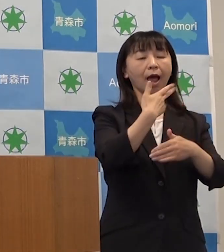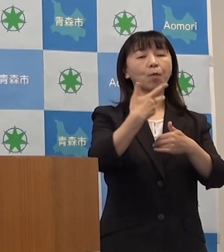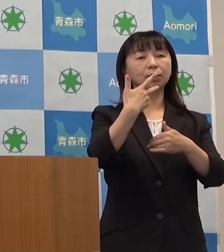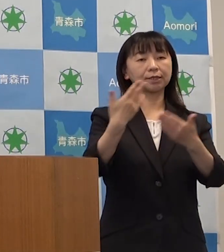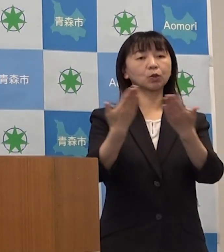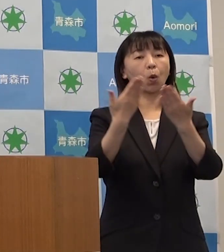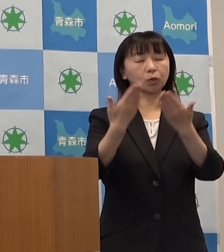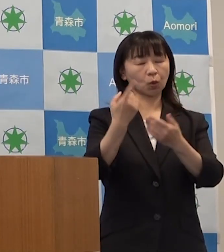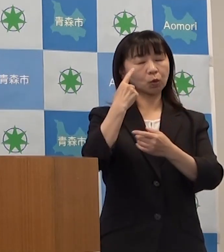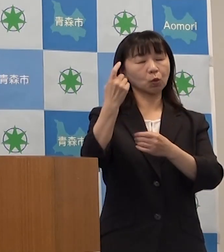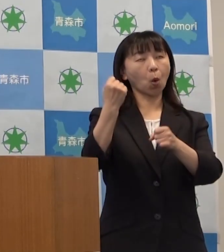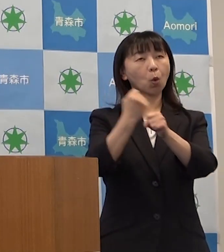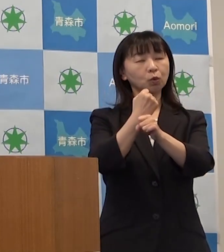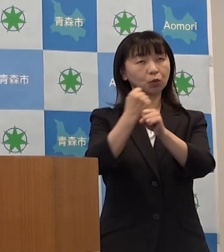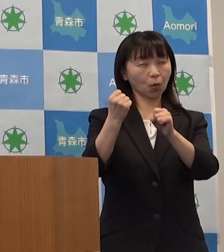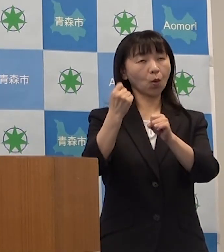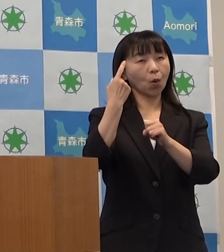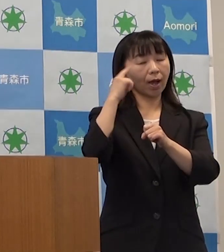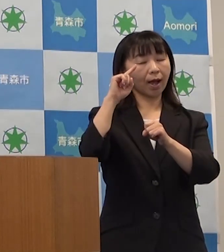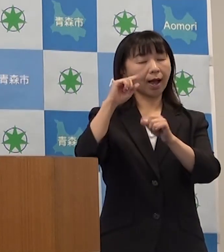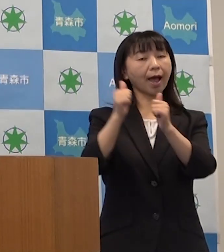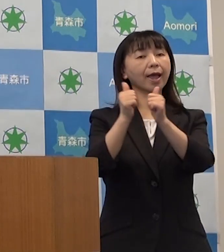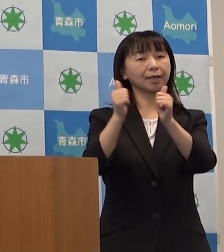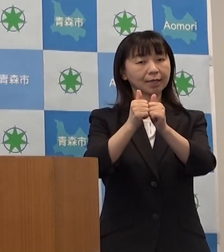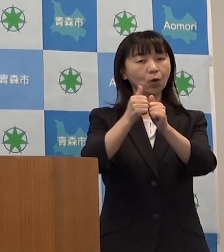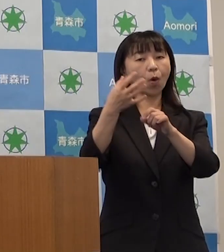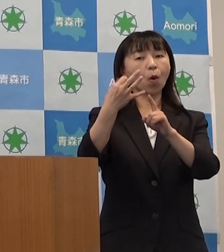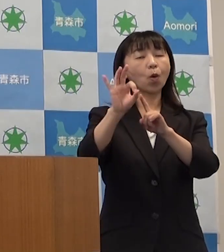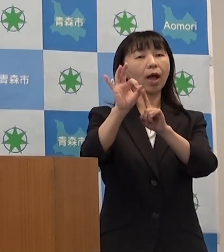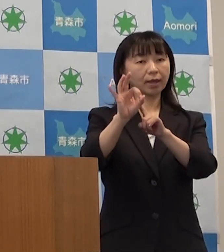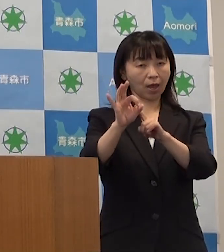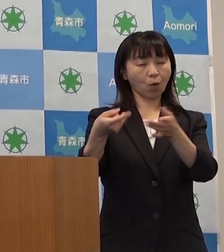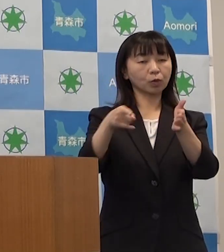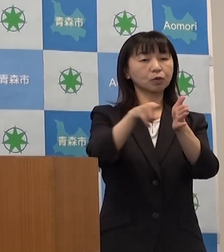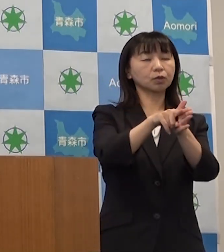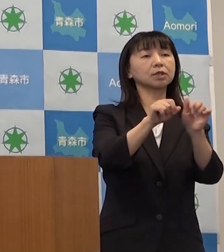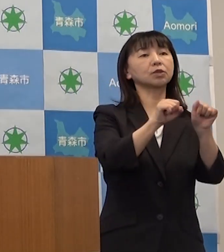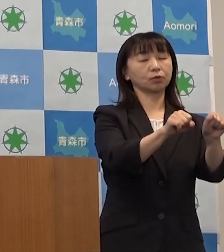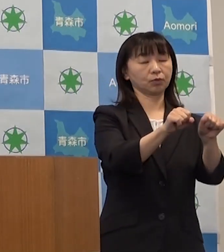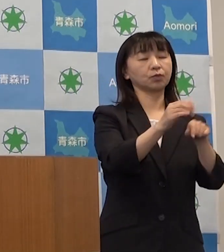事創造会議の推進に要する経費を措置するものでございます。